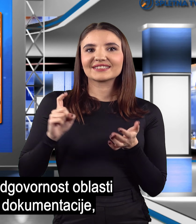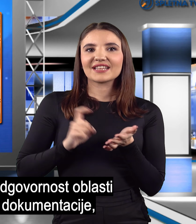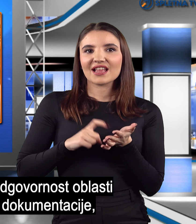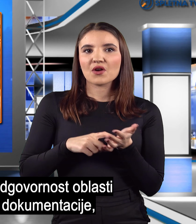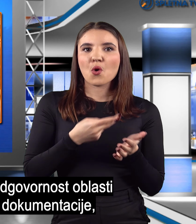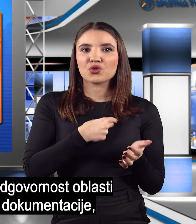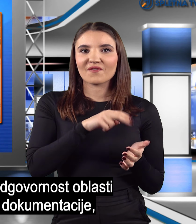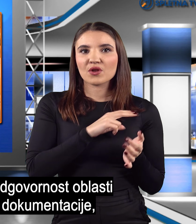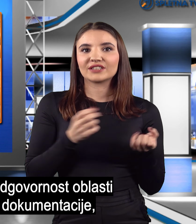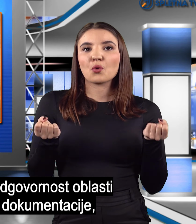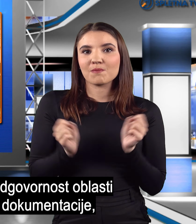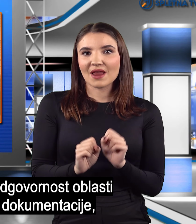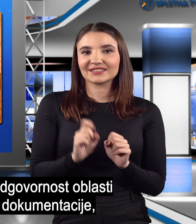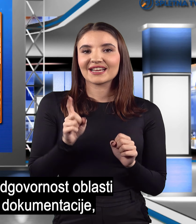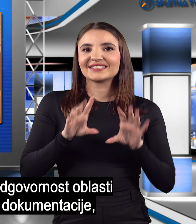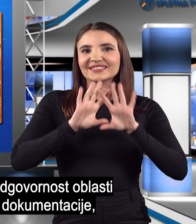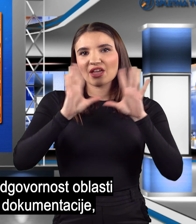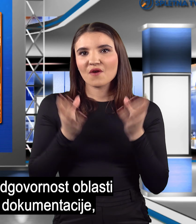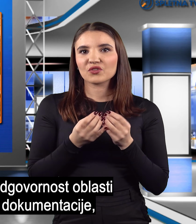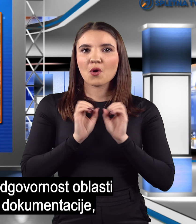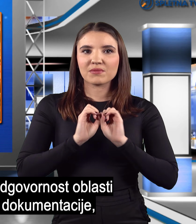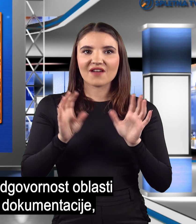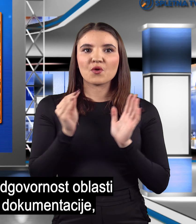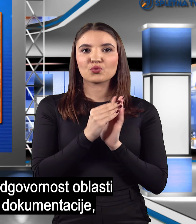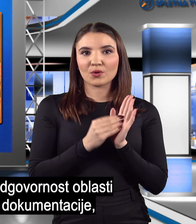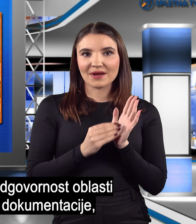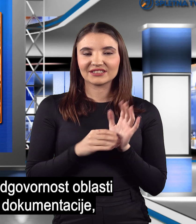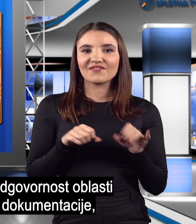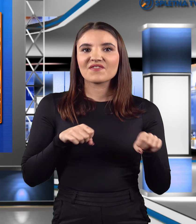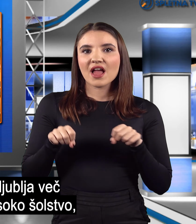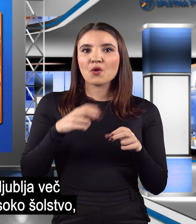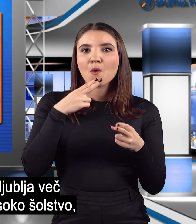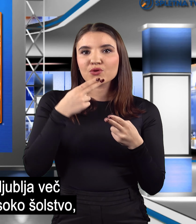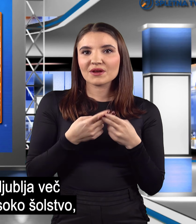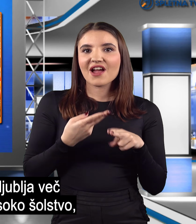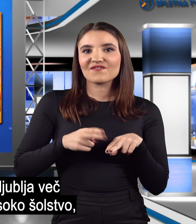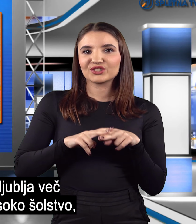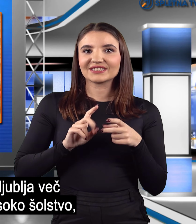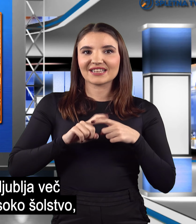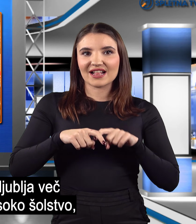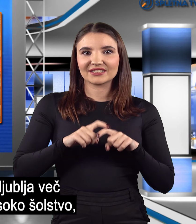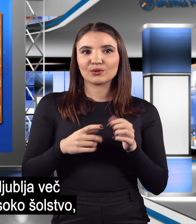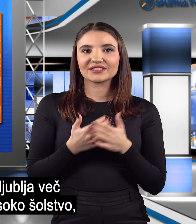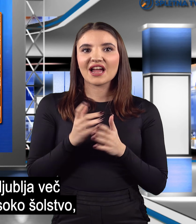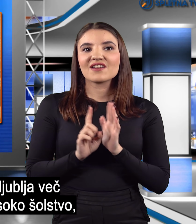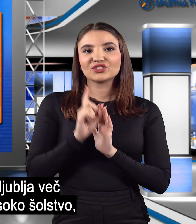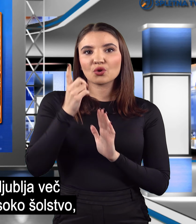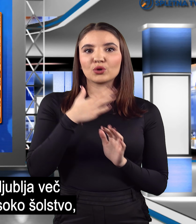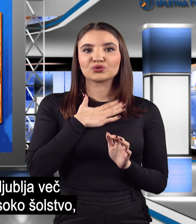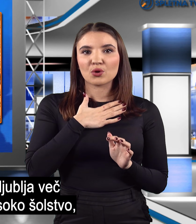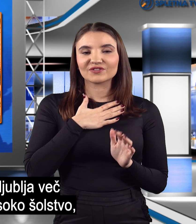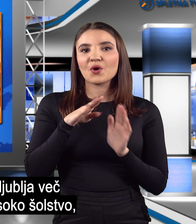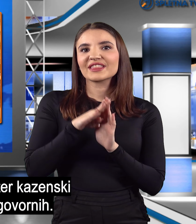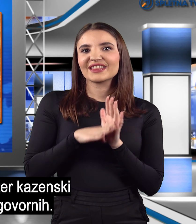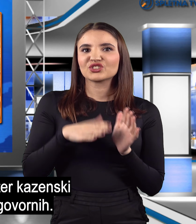zahtevajo odgovornost oblasti in celovito objavo dokumentacije, vlada pa obljublja več sredstev za visoko šolstvo, nižje